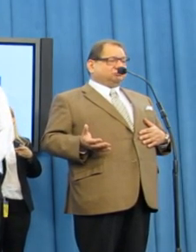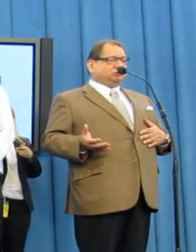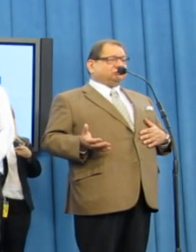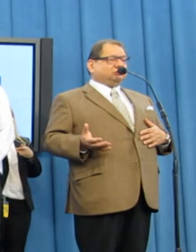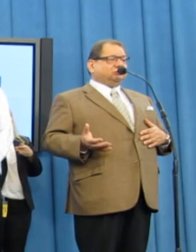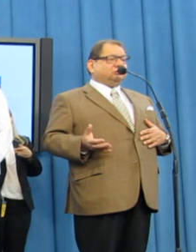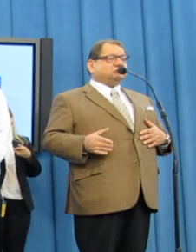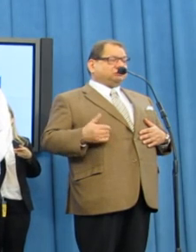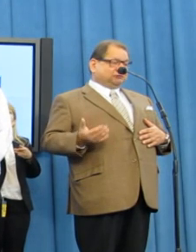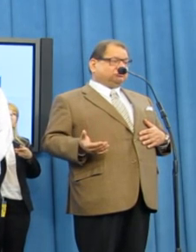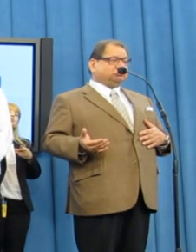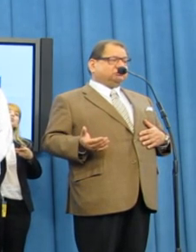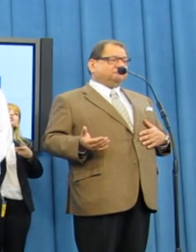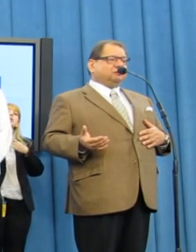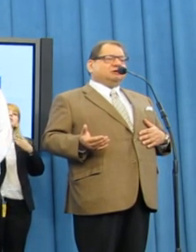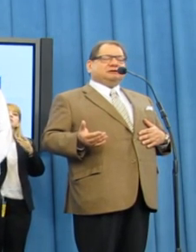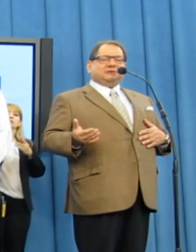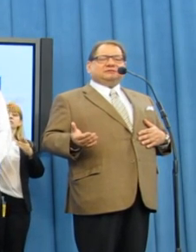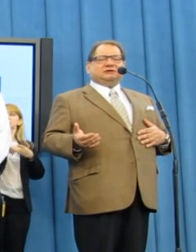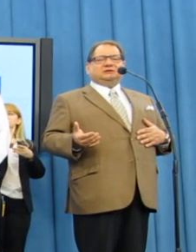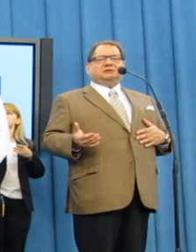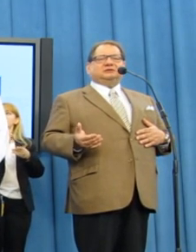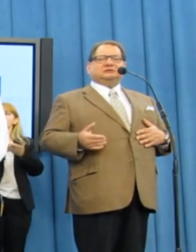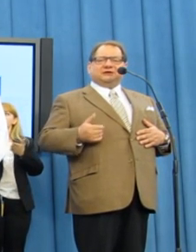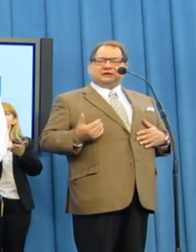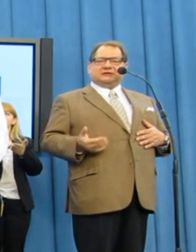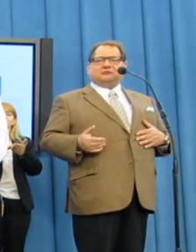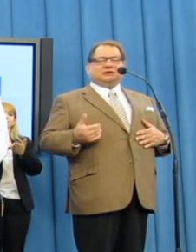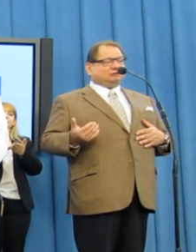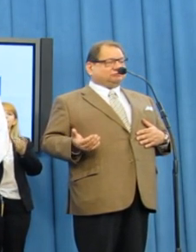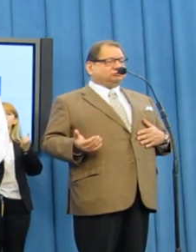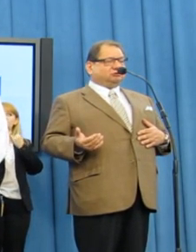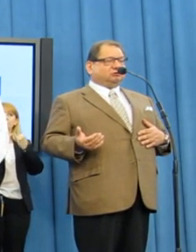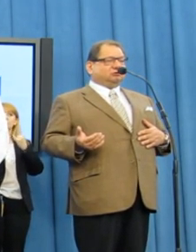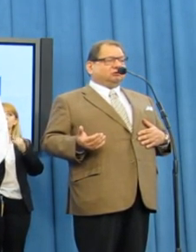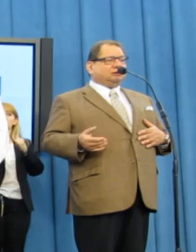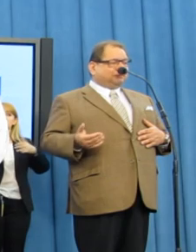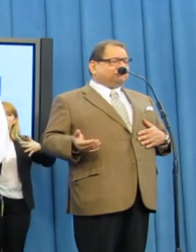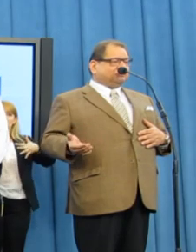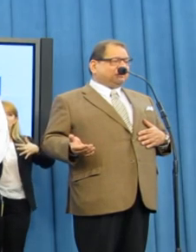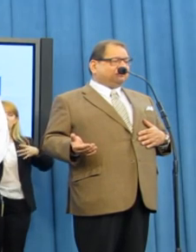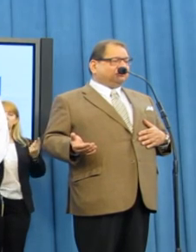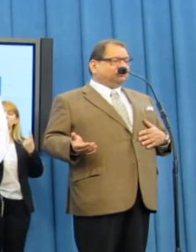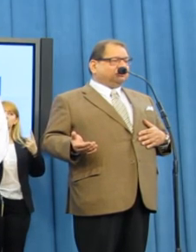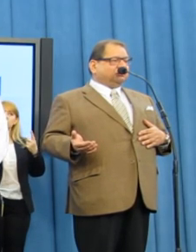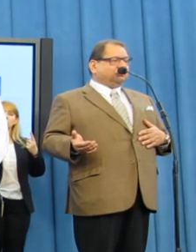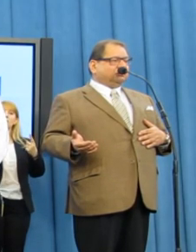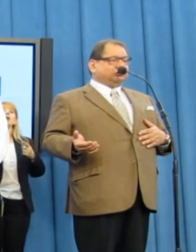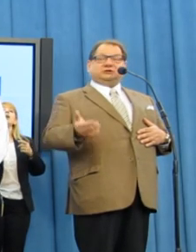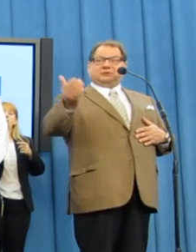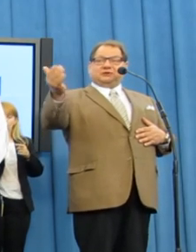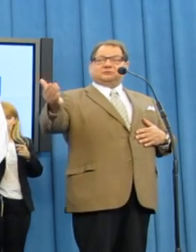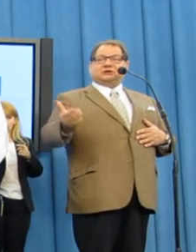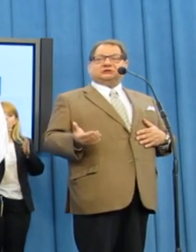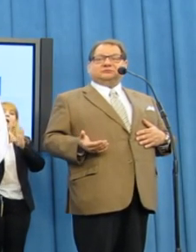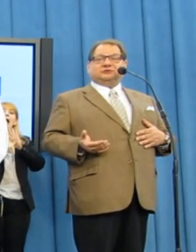katastrofy smoleńskiej. Jeszcze raz powtórzę. Naprawdę to jest wielka trauma dla nas wszystkich. Ale prawo jest prawem.